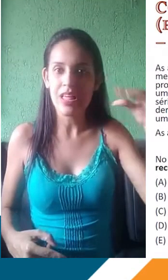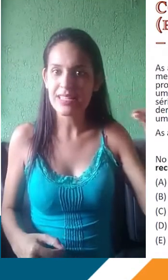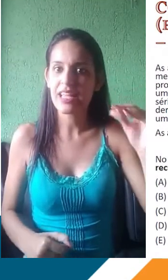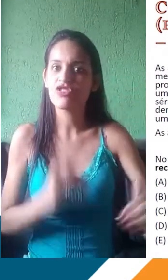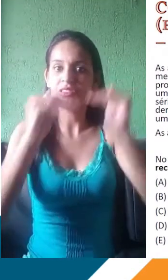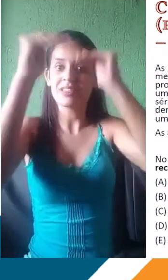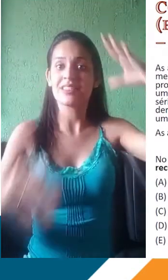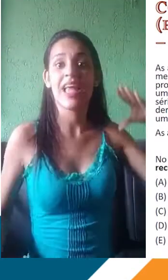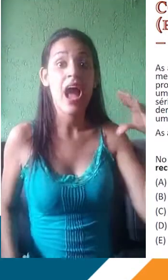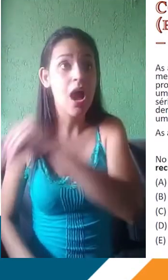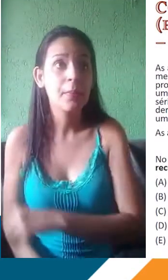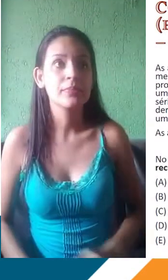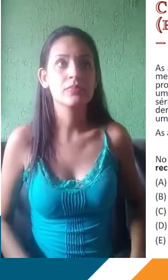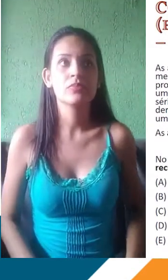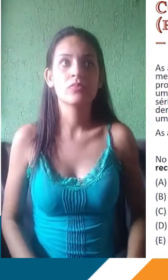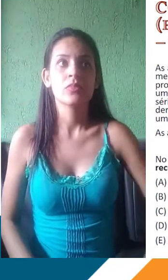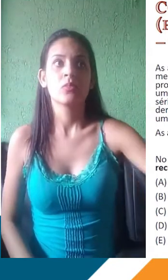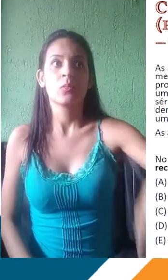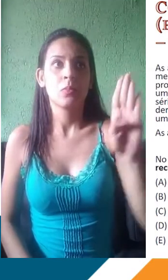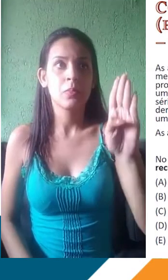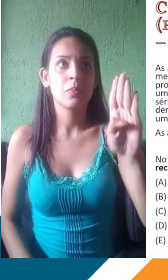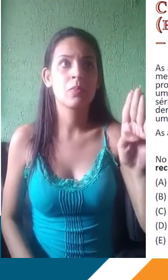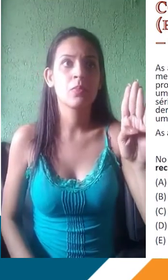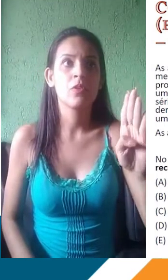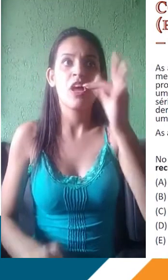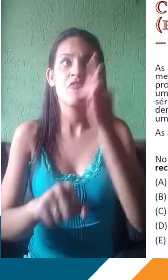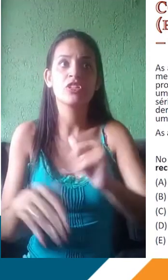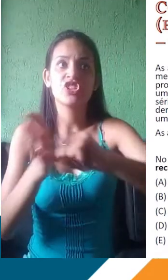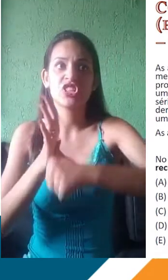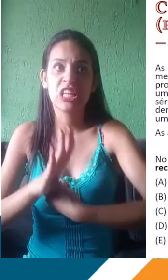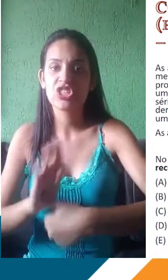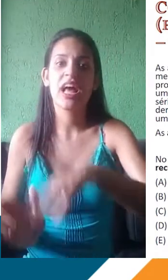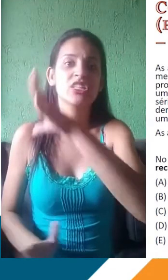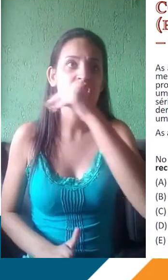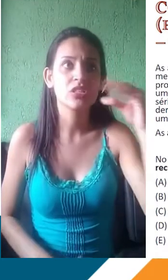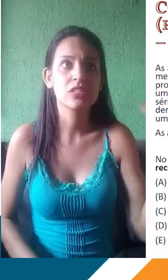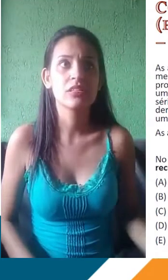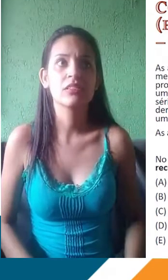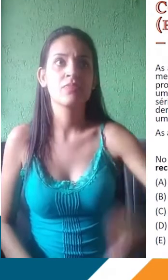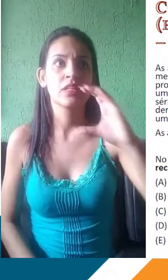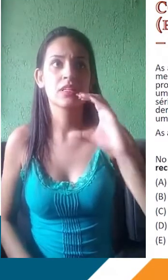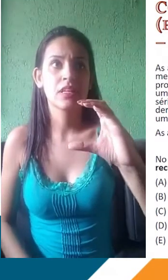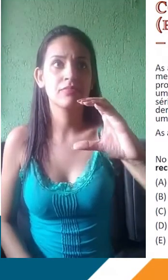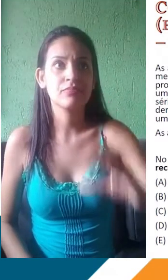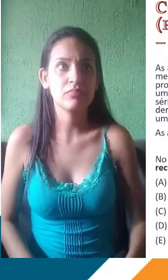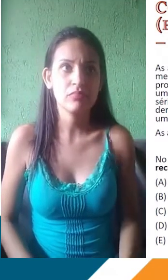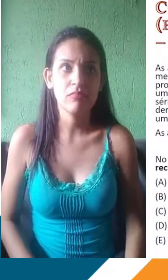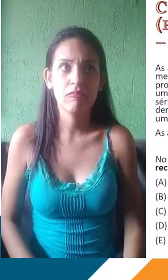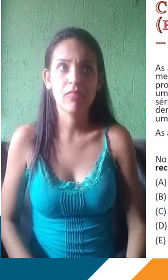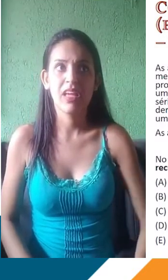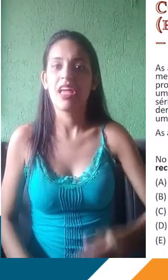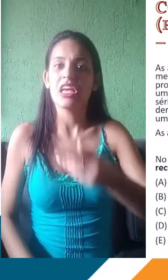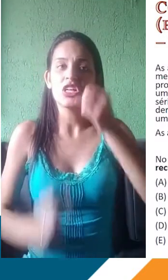identidade típica da adolescência. C. Organizar a sequência temporal dos fatos narrados. D.